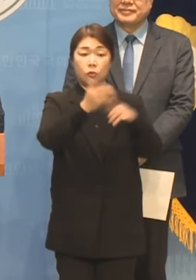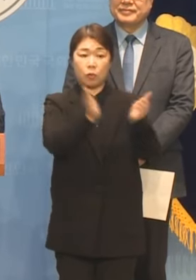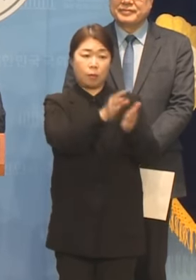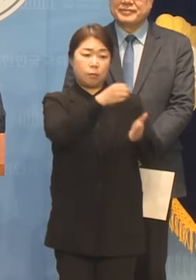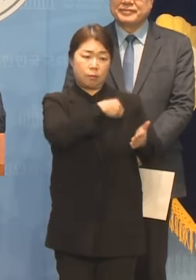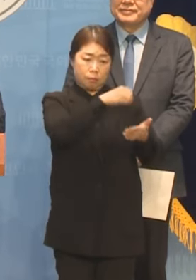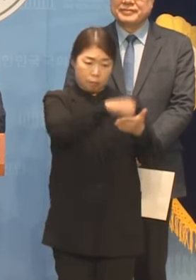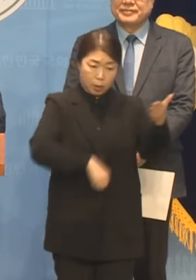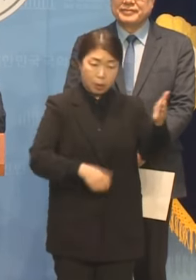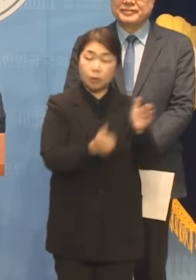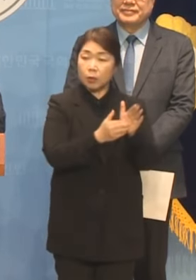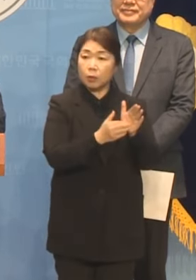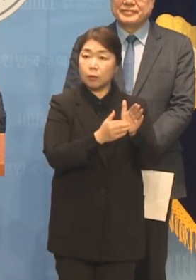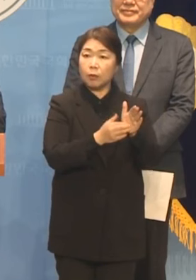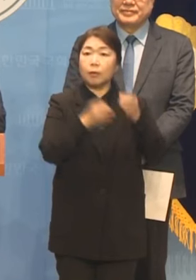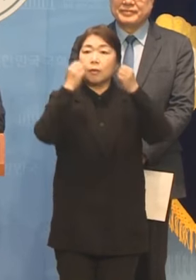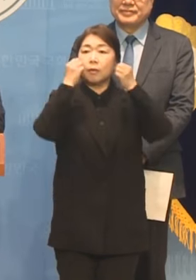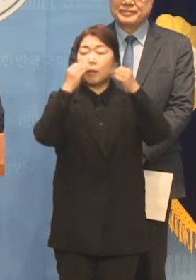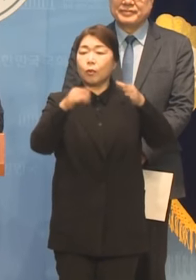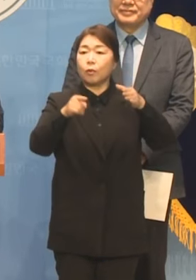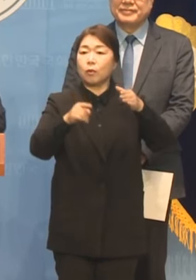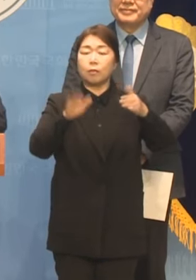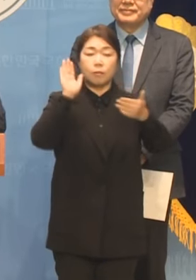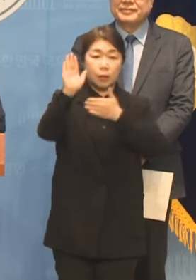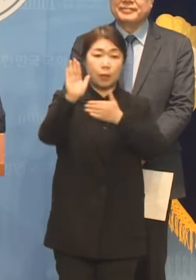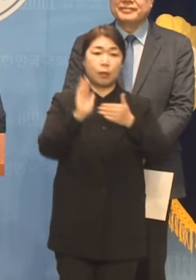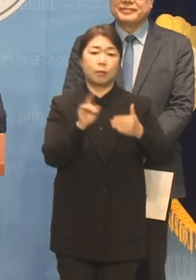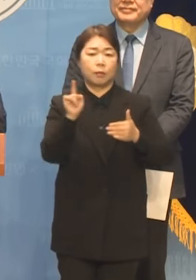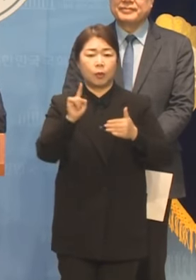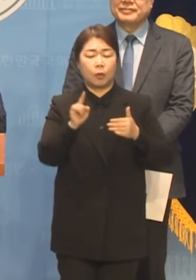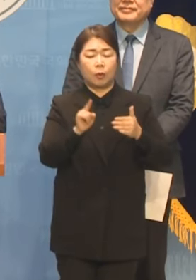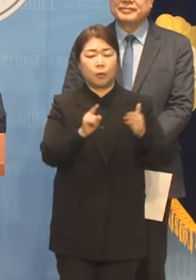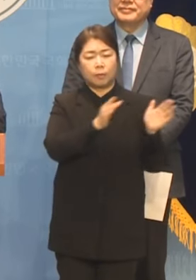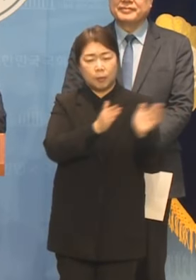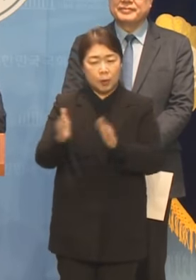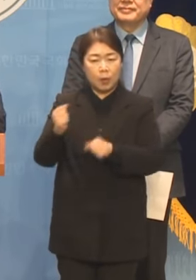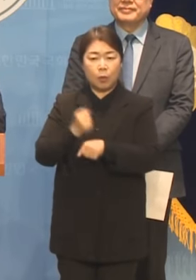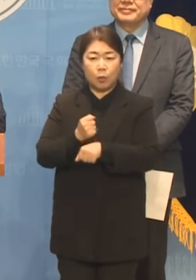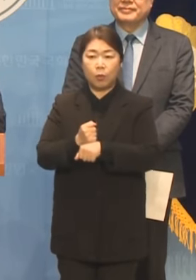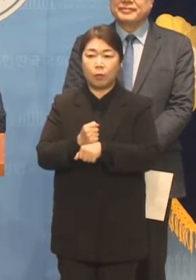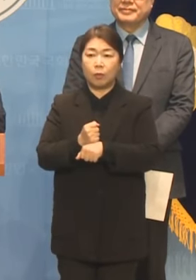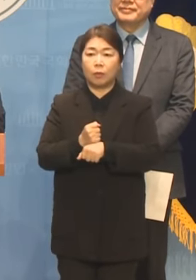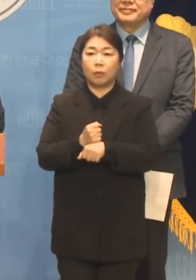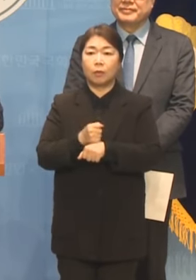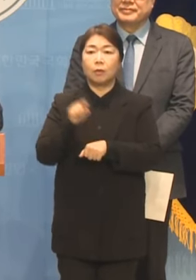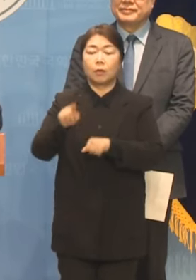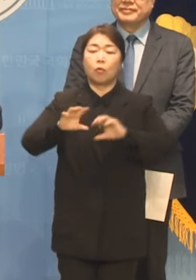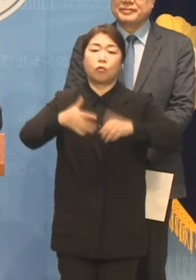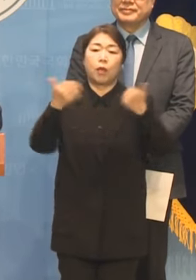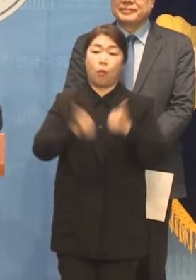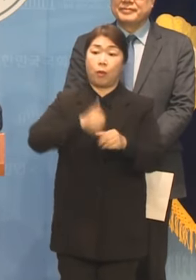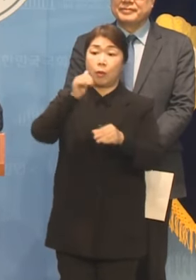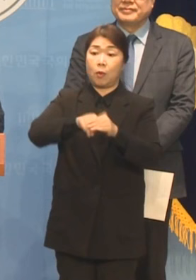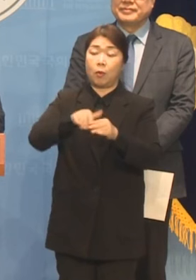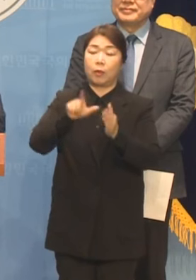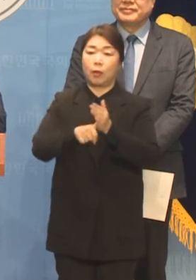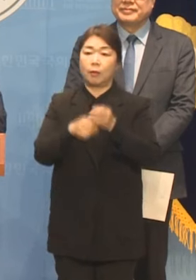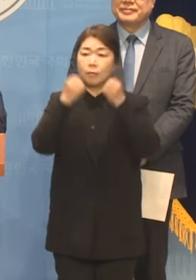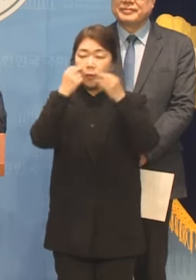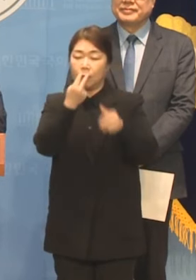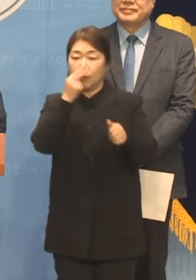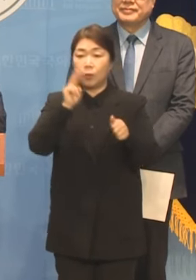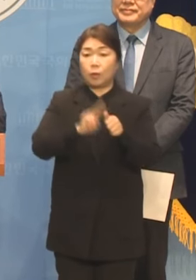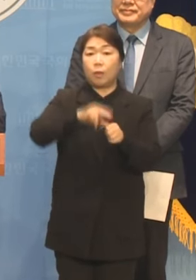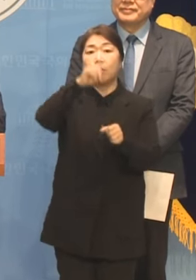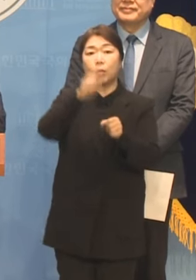탈당하고 어 새로운 미래를 선택해서 거기서 다가오는 총선에 도전하고자